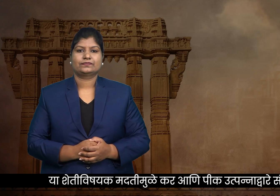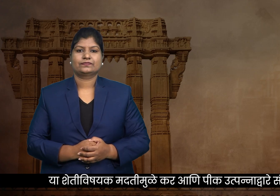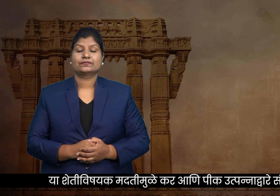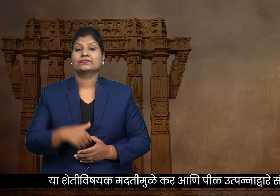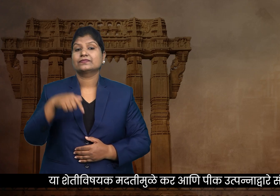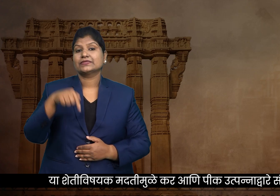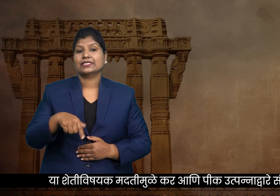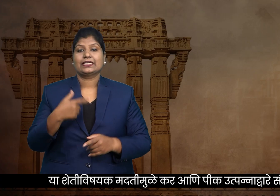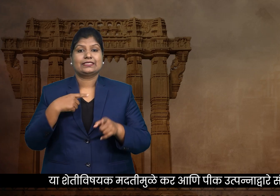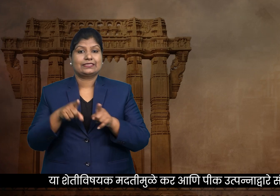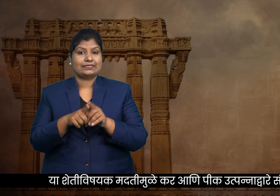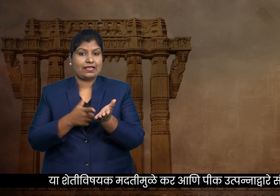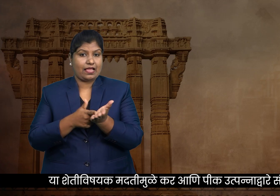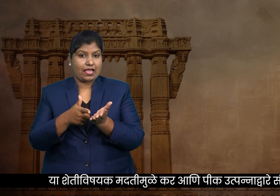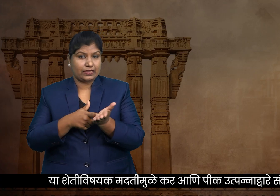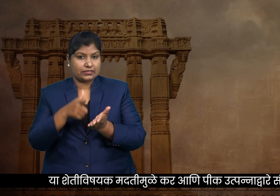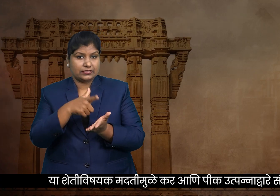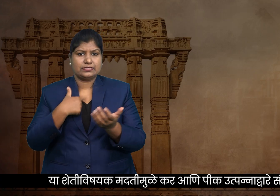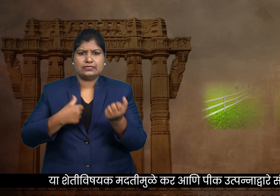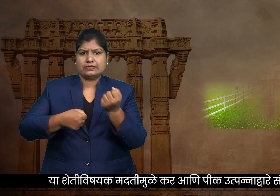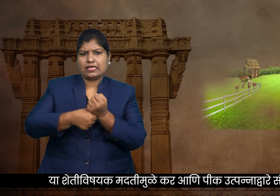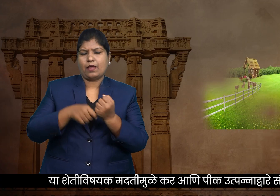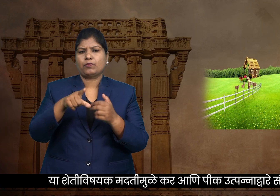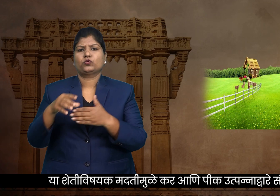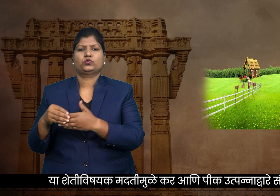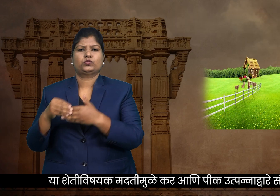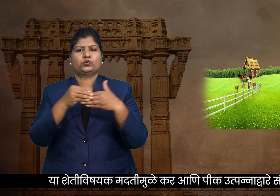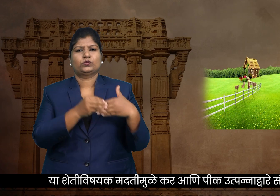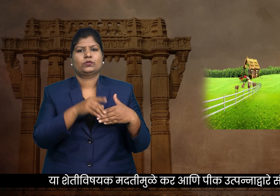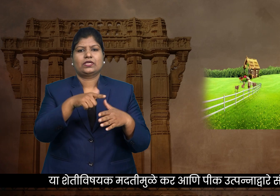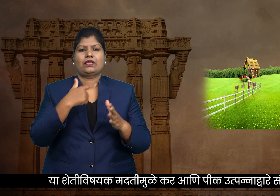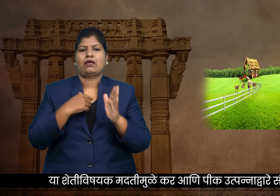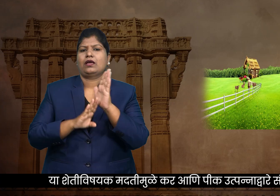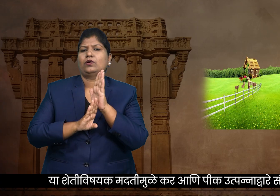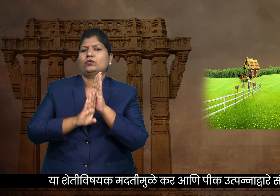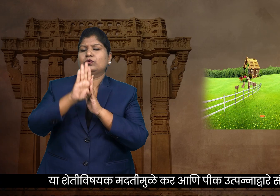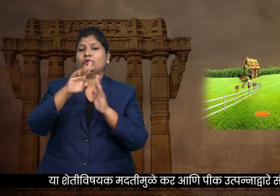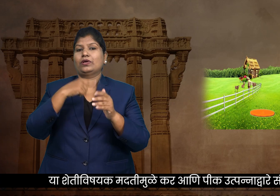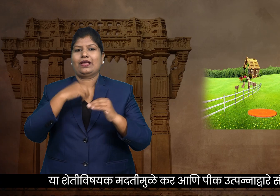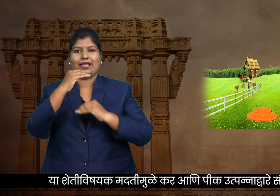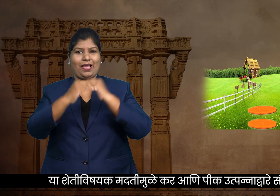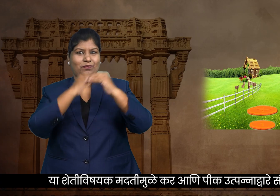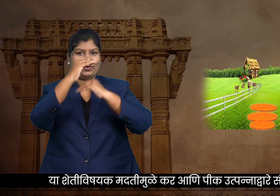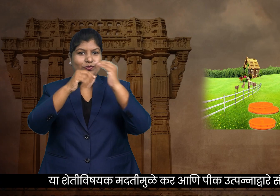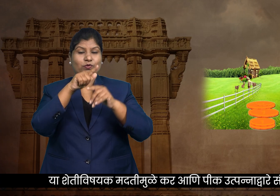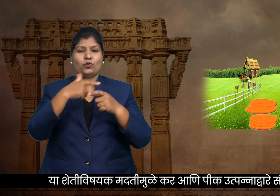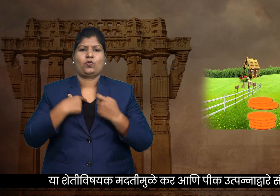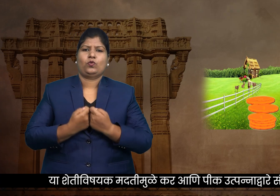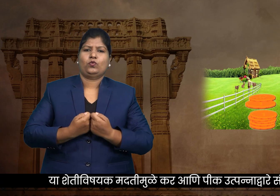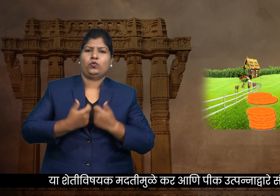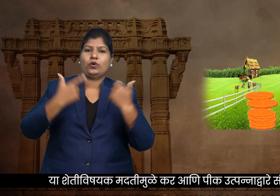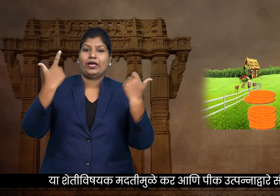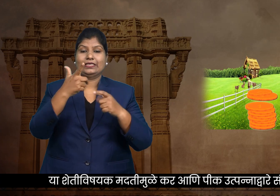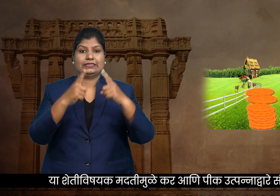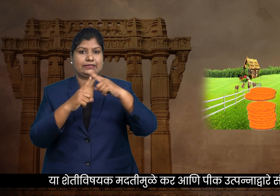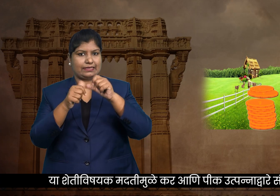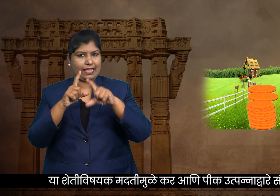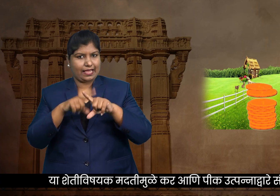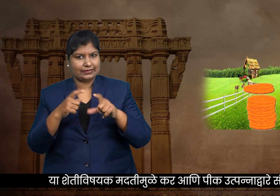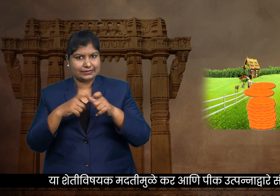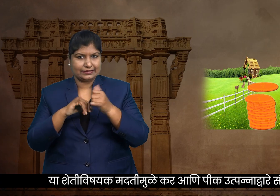ये शेतीविषयक मत्स्य मोठे कर आणि पीक उत्पन्नाद्वारे संपत्तीत वाढ झाली.